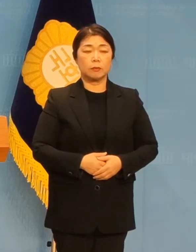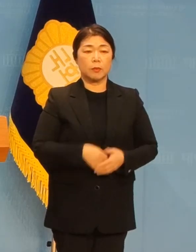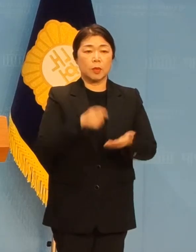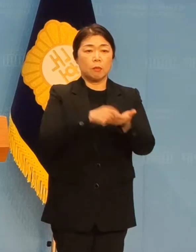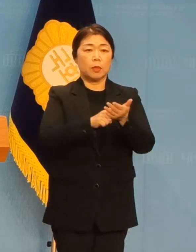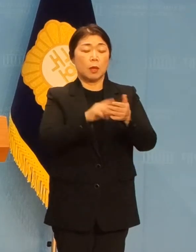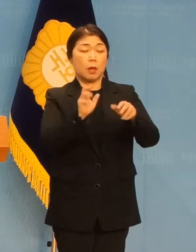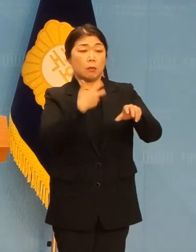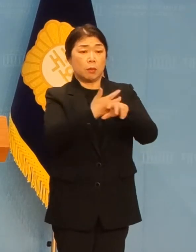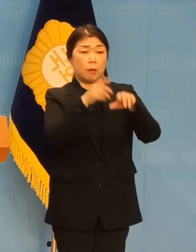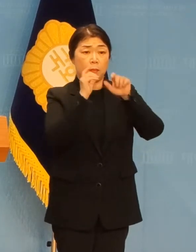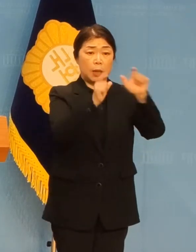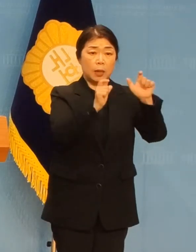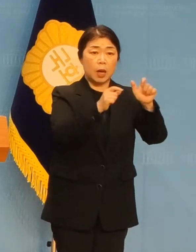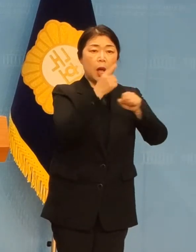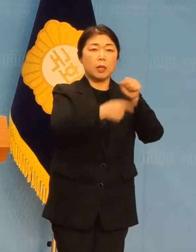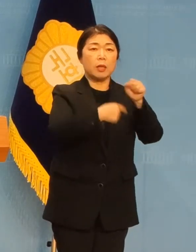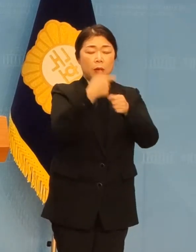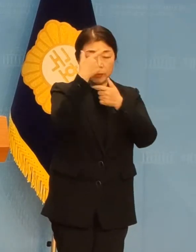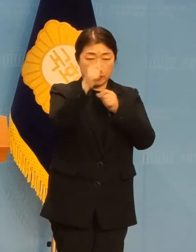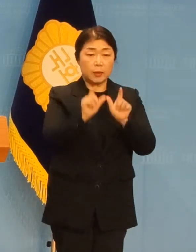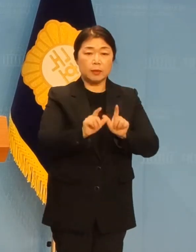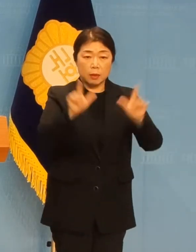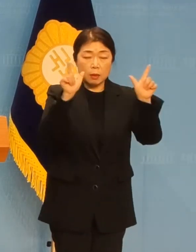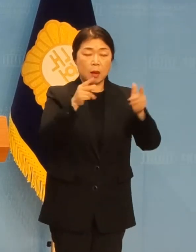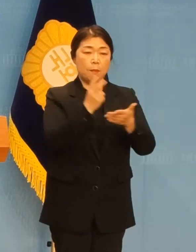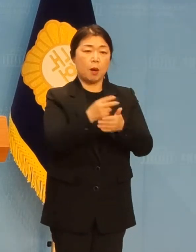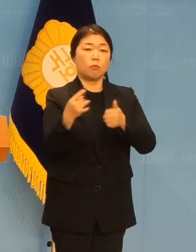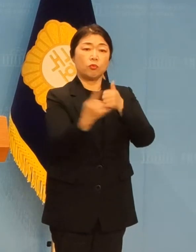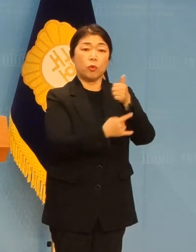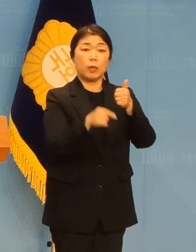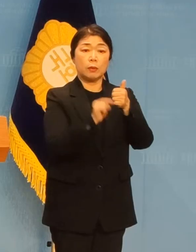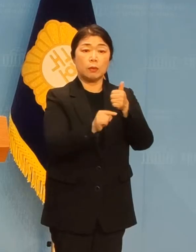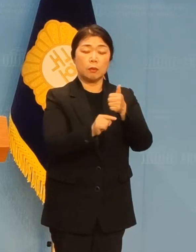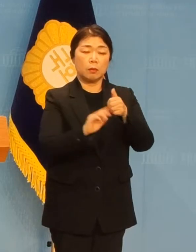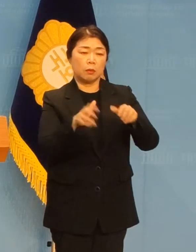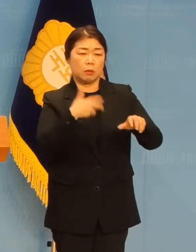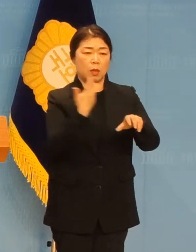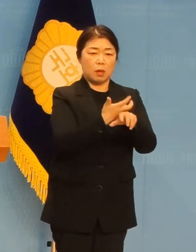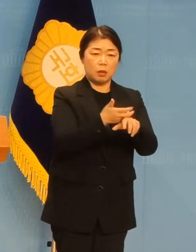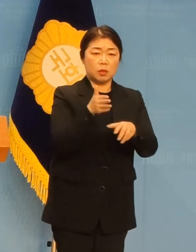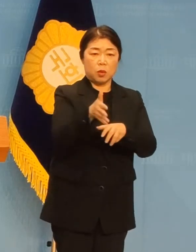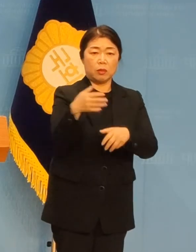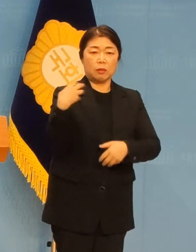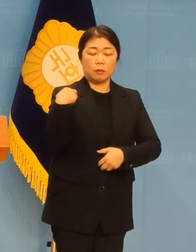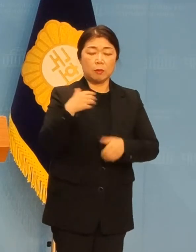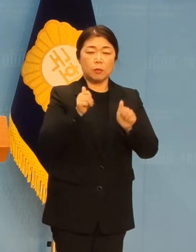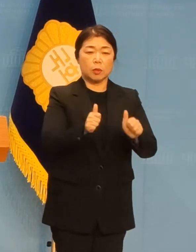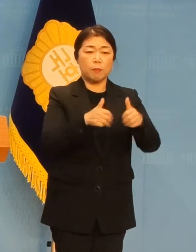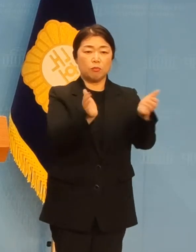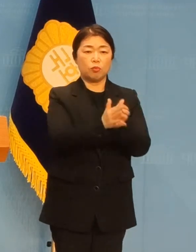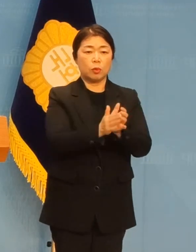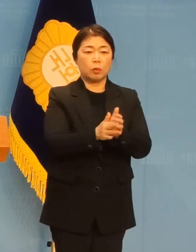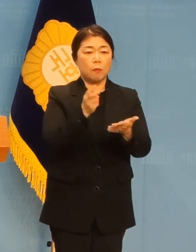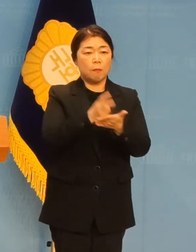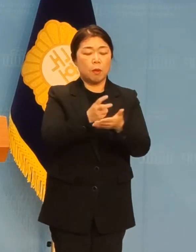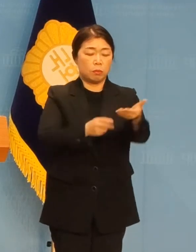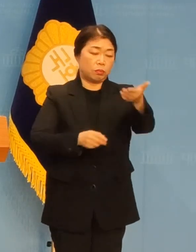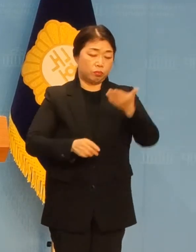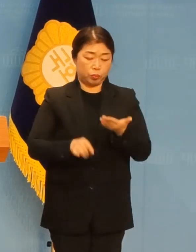비상계엄이 있은 지 딱 1년 되는 날, 법사위에서는 내란 전담 재판부 법안이